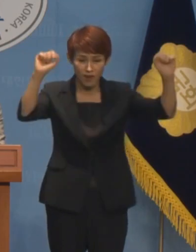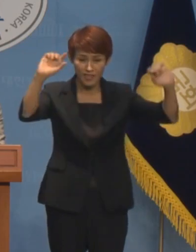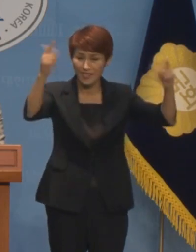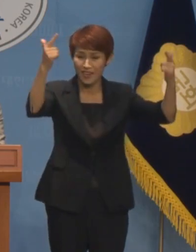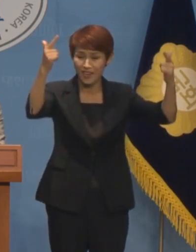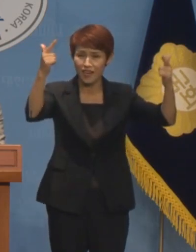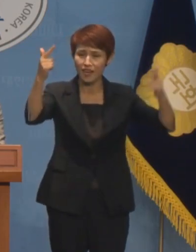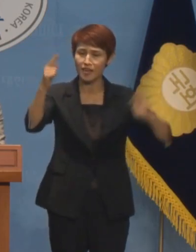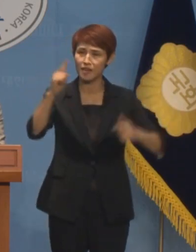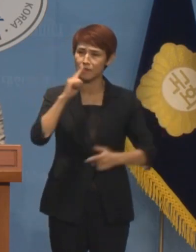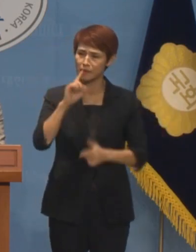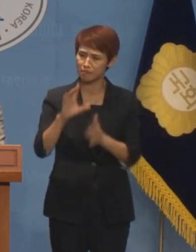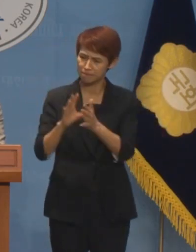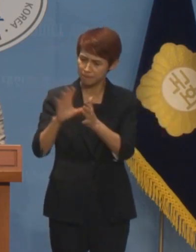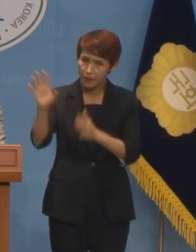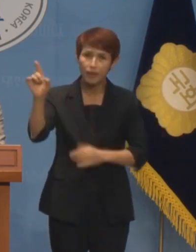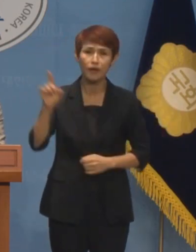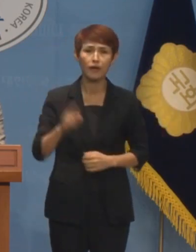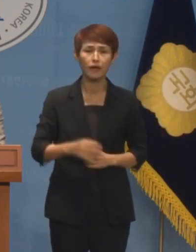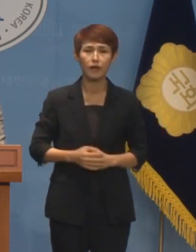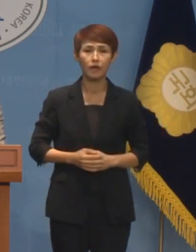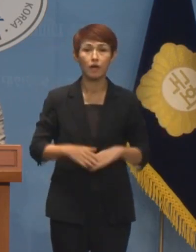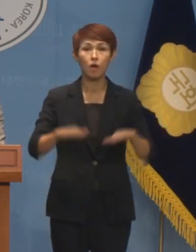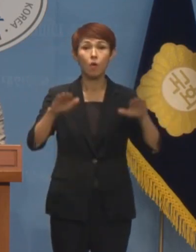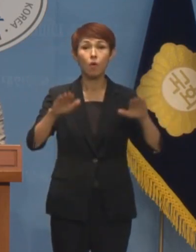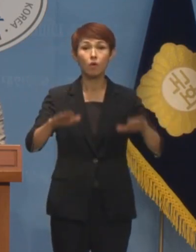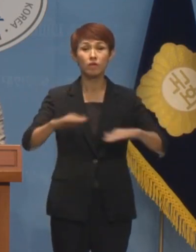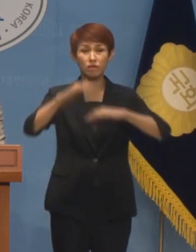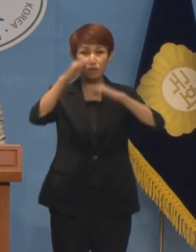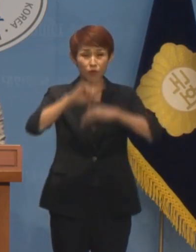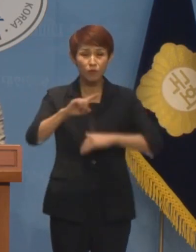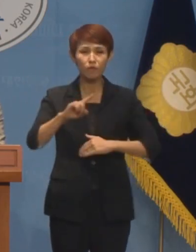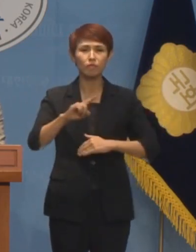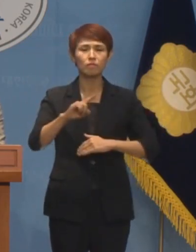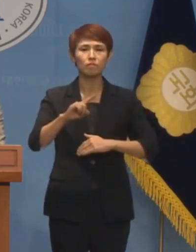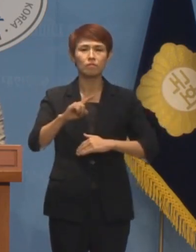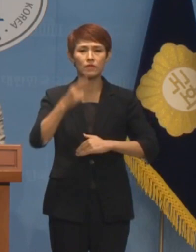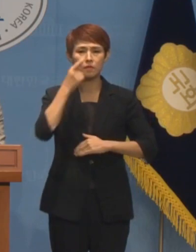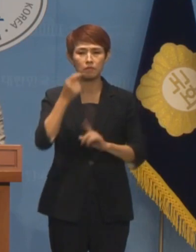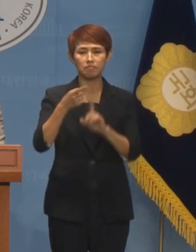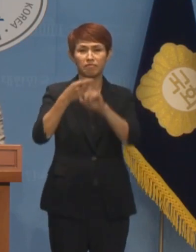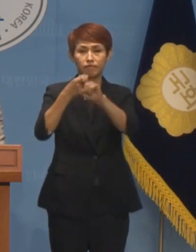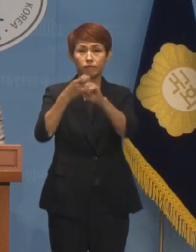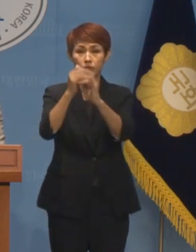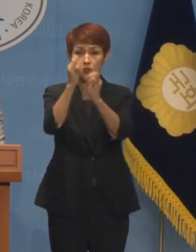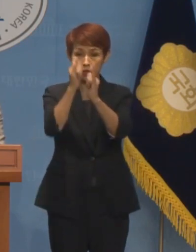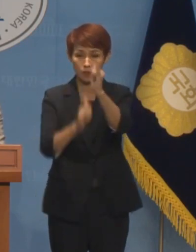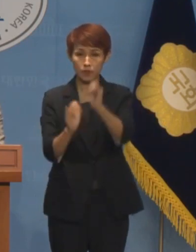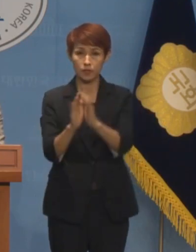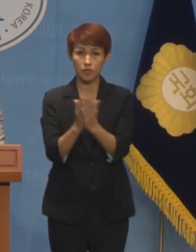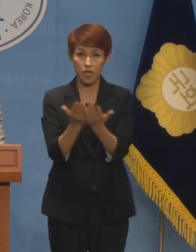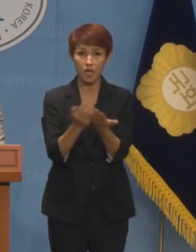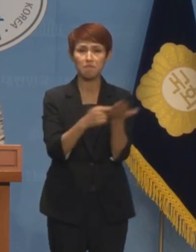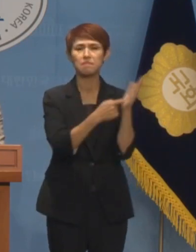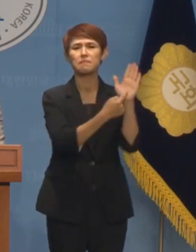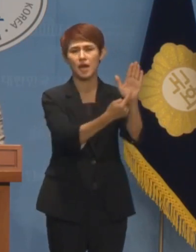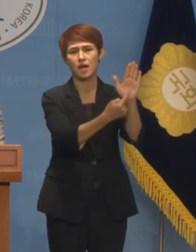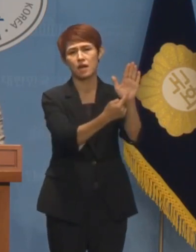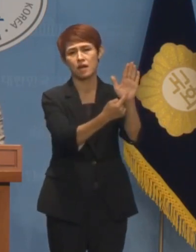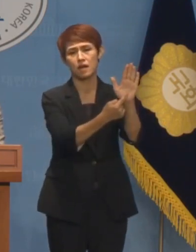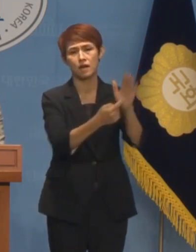아니다라는 망언을 내뱉더니 오늘은 급기야 뉴라이트 사상으로 오염된 역사 교과서를